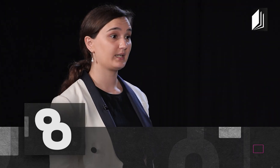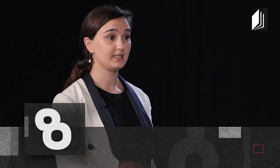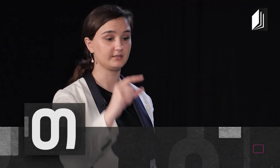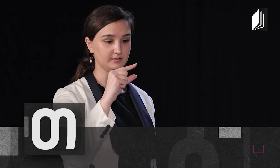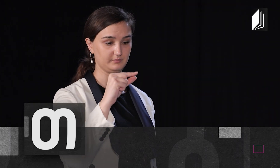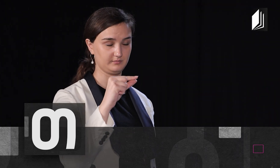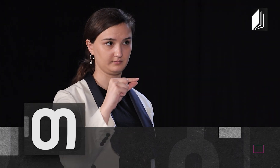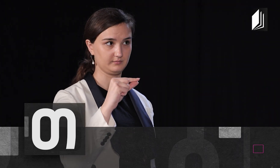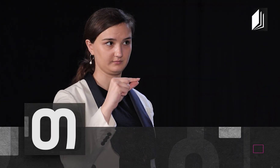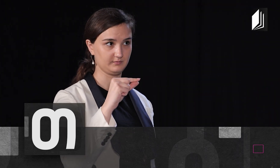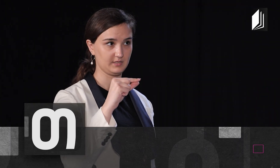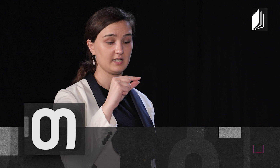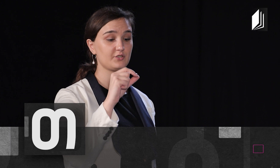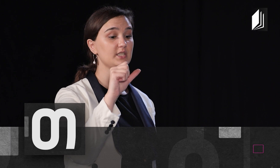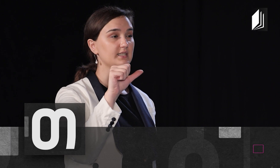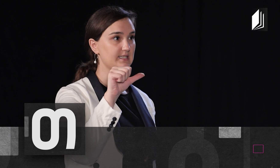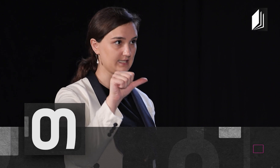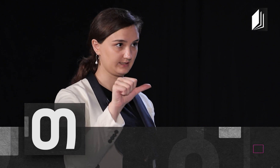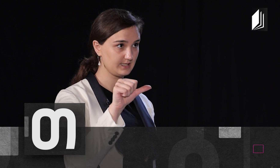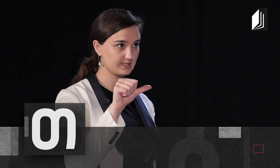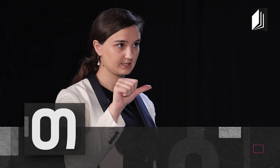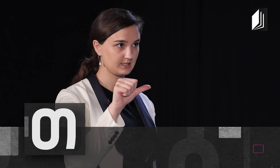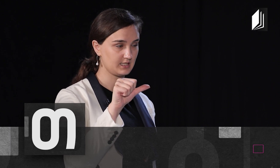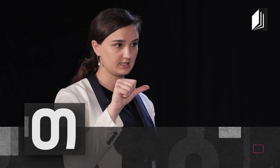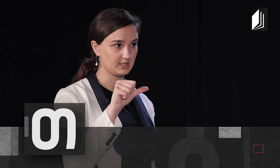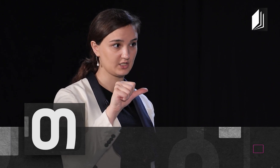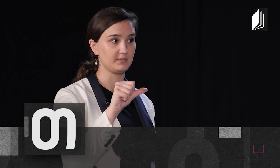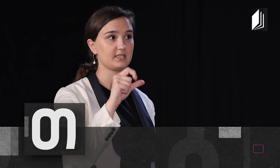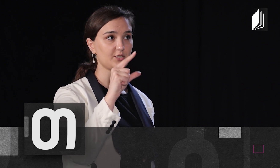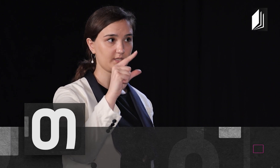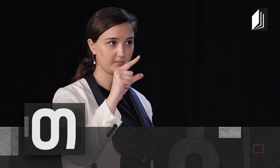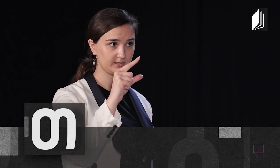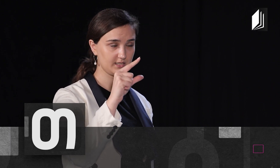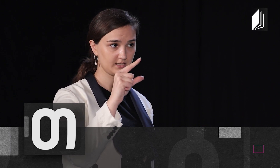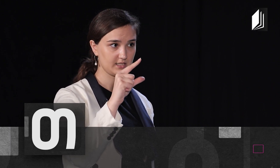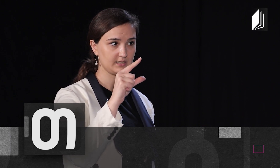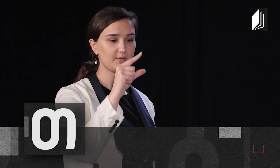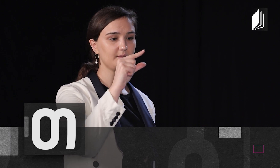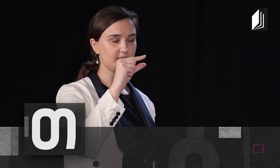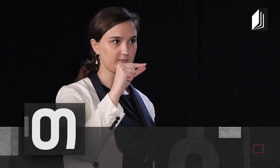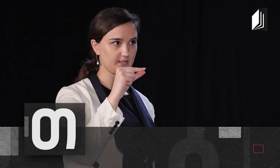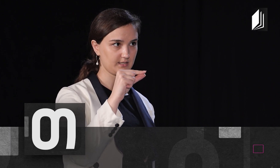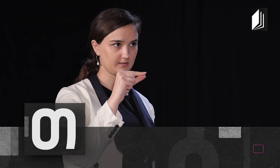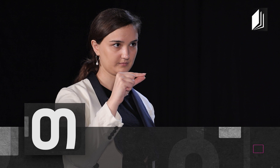ასოპგერა T. ვშლით ცერა თითს, შემდეგ საჩვენებელ თითს და ვადებთ ერთმანეთს.